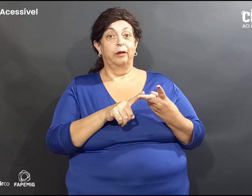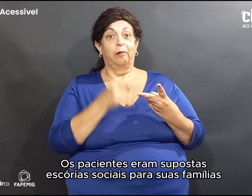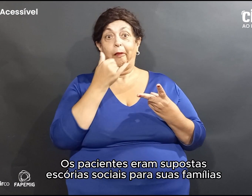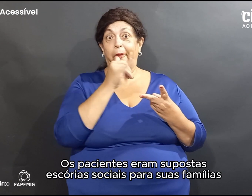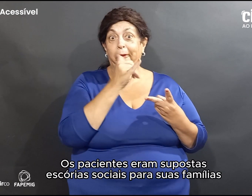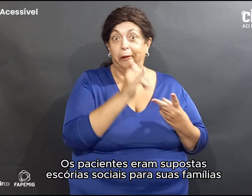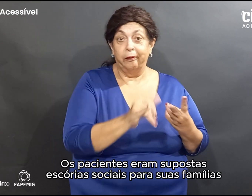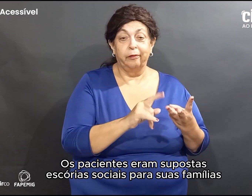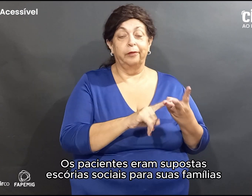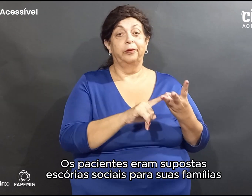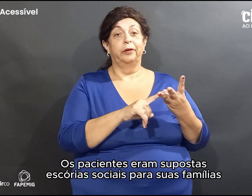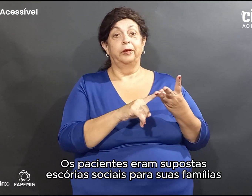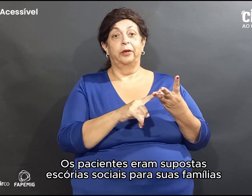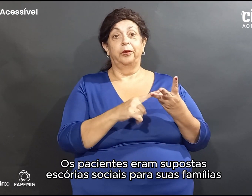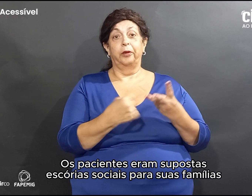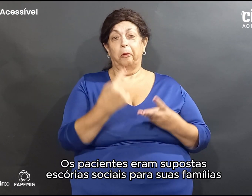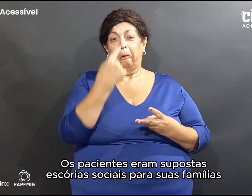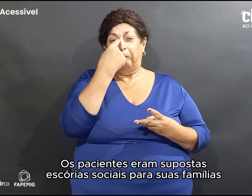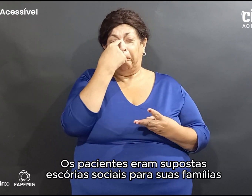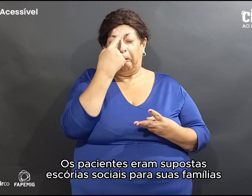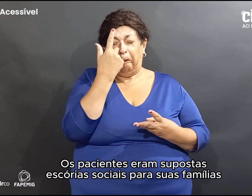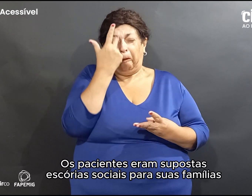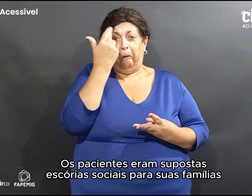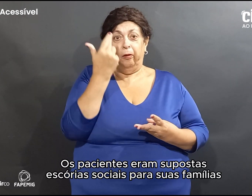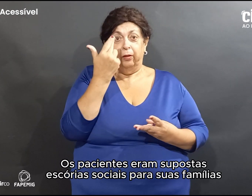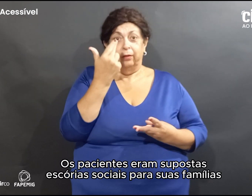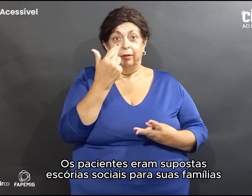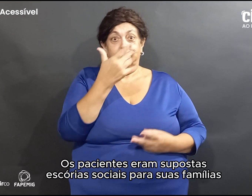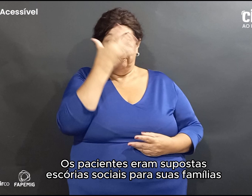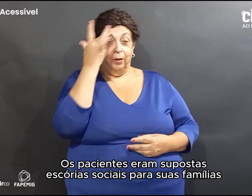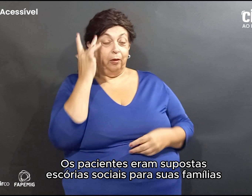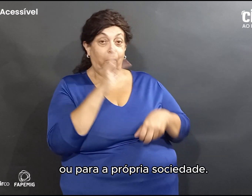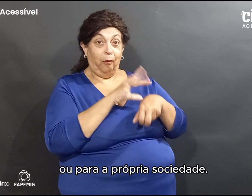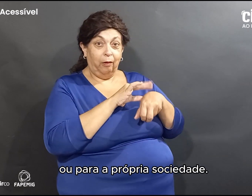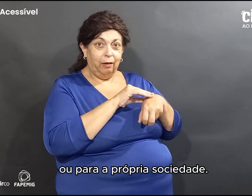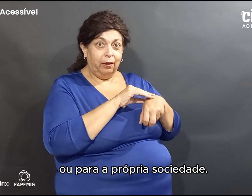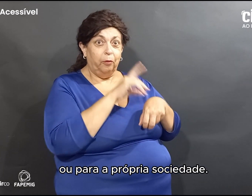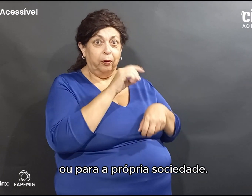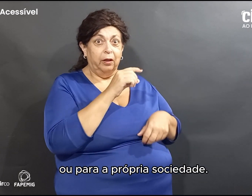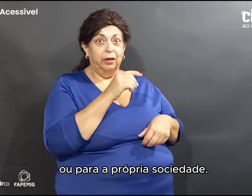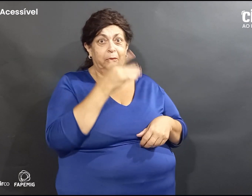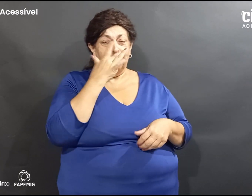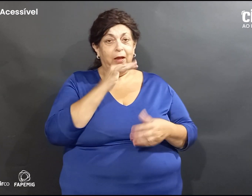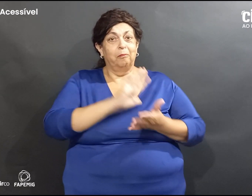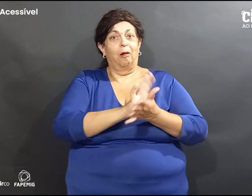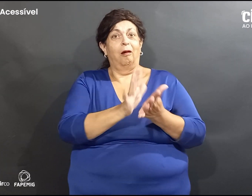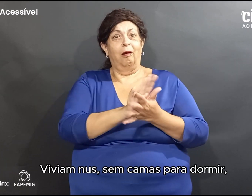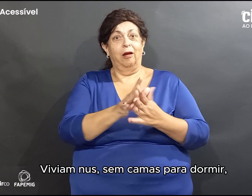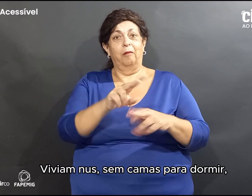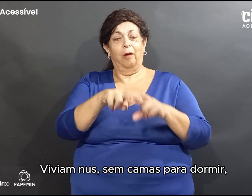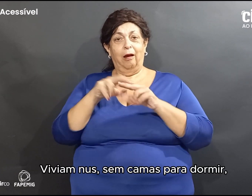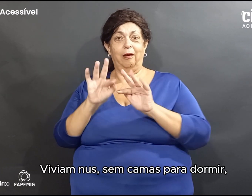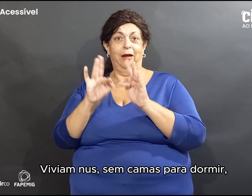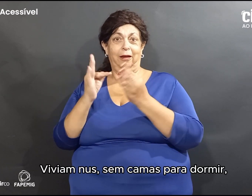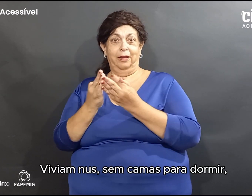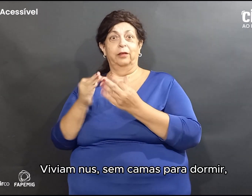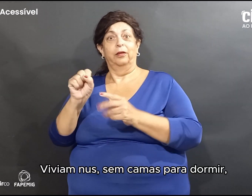Os pacientes eram supostas escórias sociais para suas famílias ou para a própria sociedade. Viviam nus, sem camas